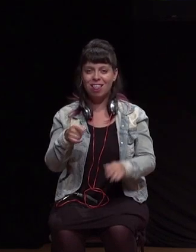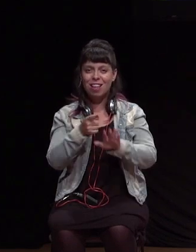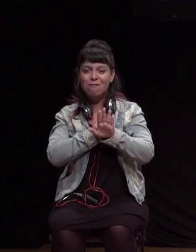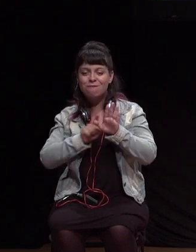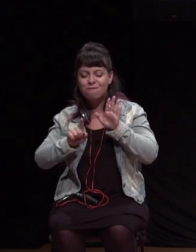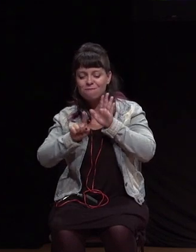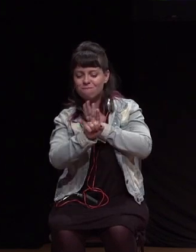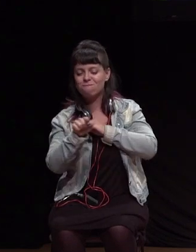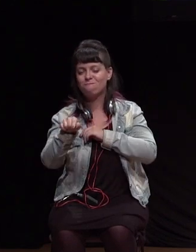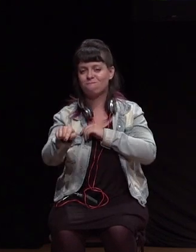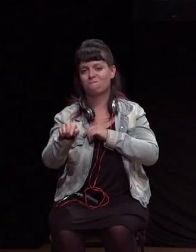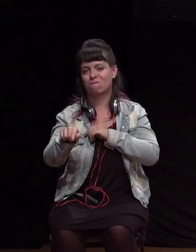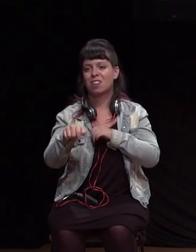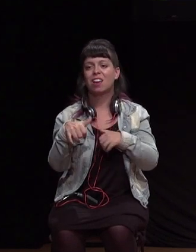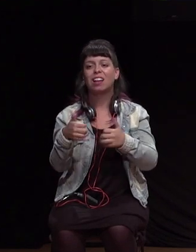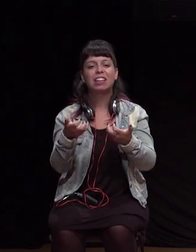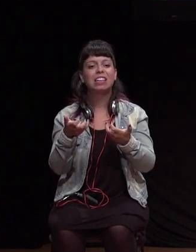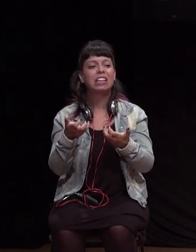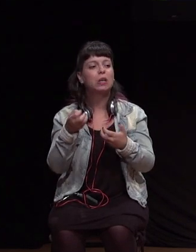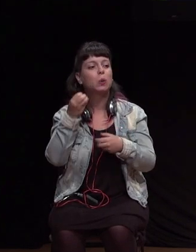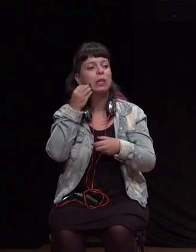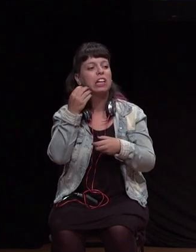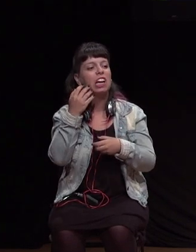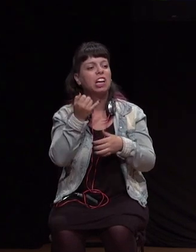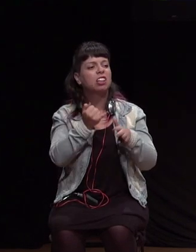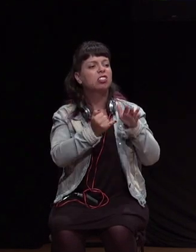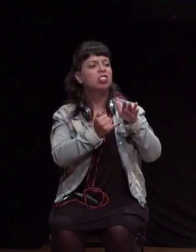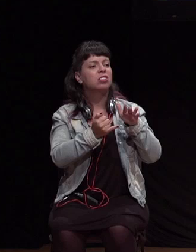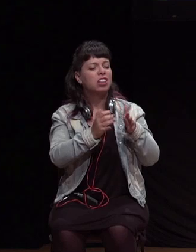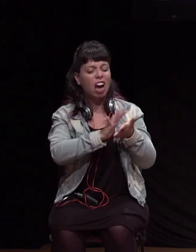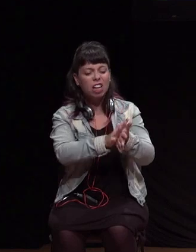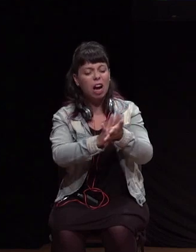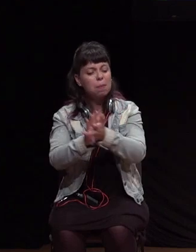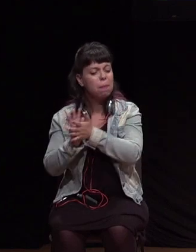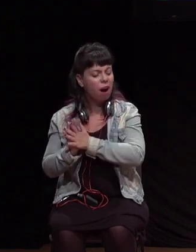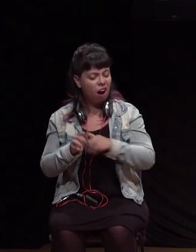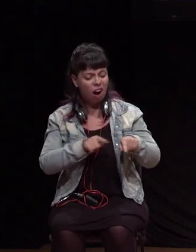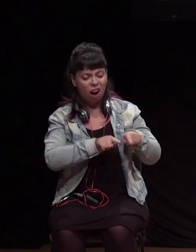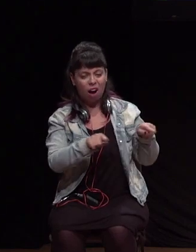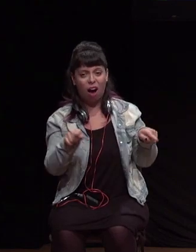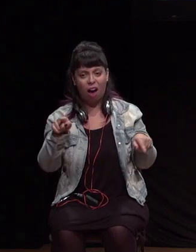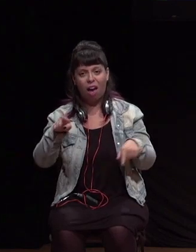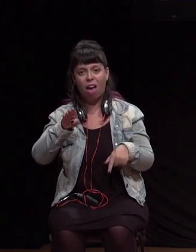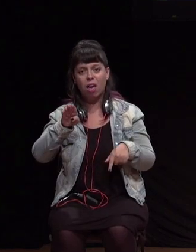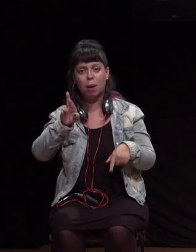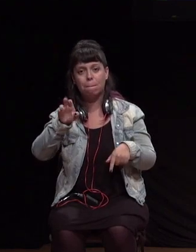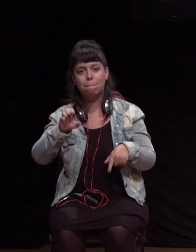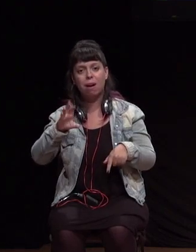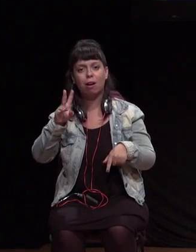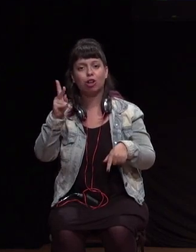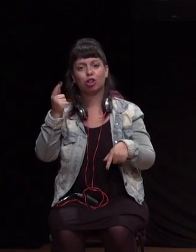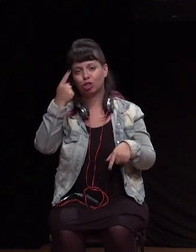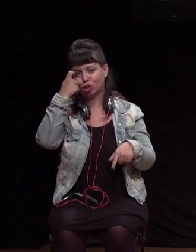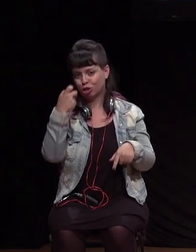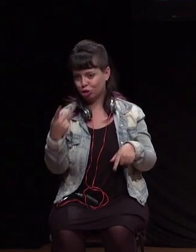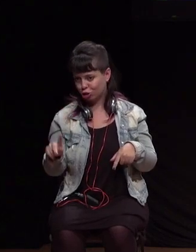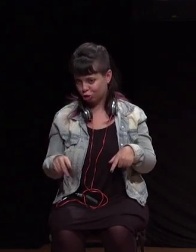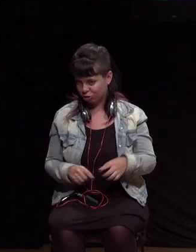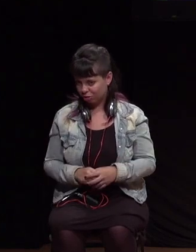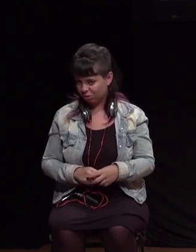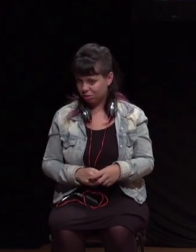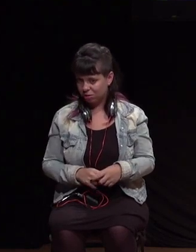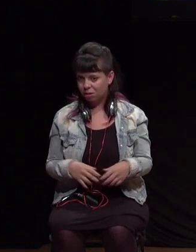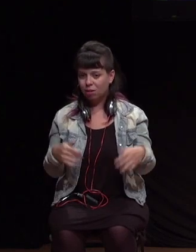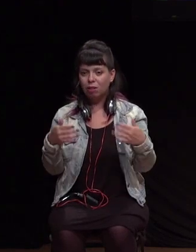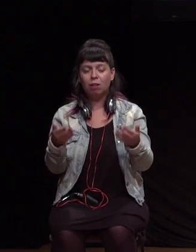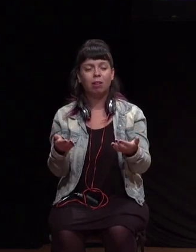queriam, de certa forma, acabar com as instituições, o que não foi necessariamente o empreendimento do Brecht, né? E aí, o que, em termos de